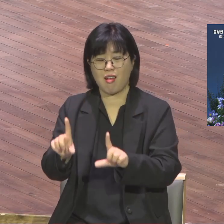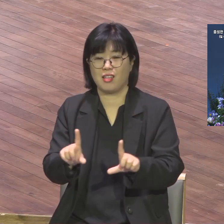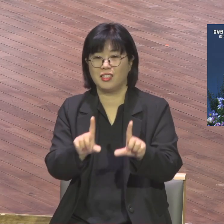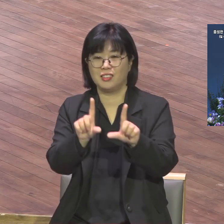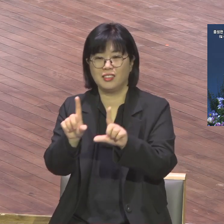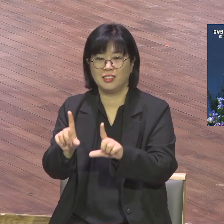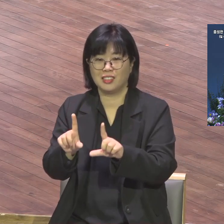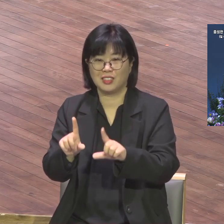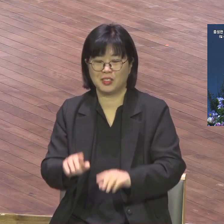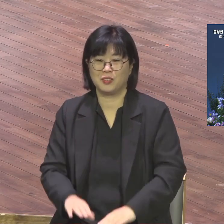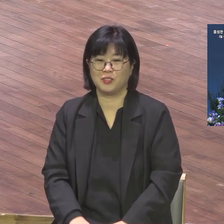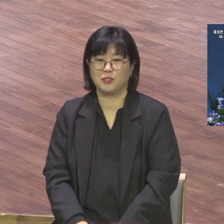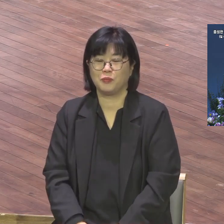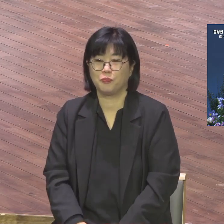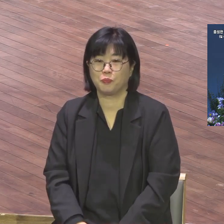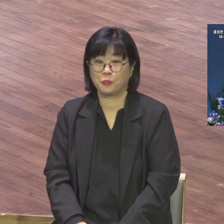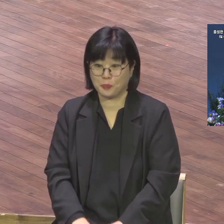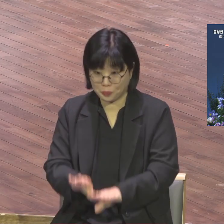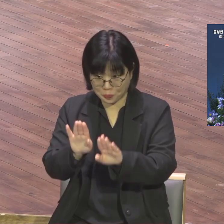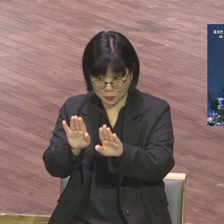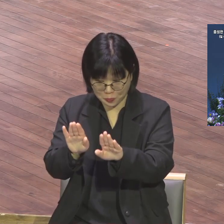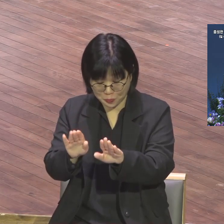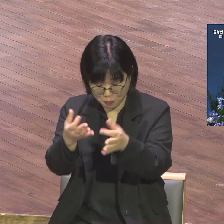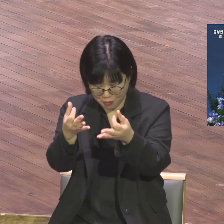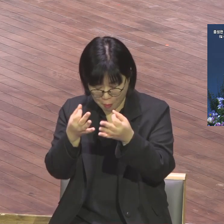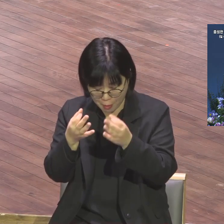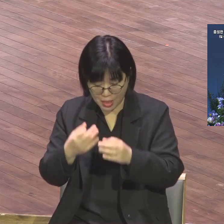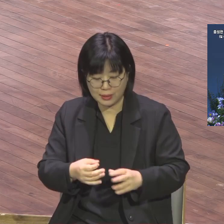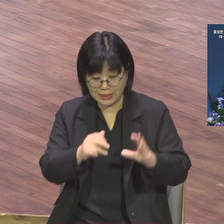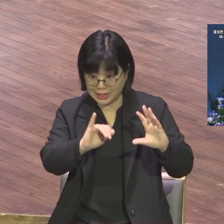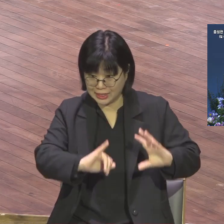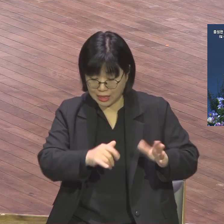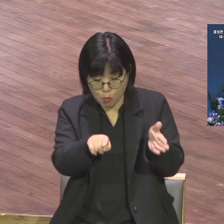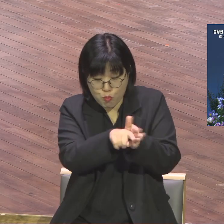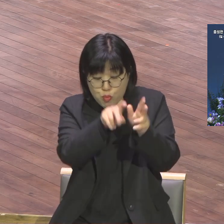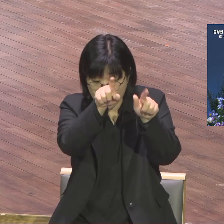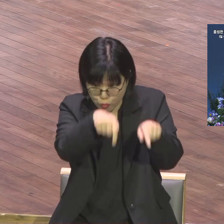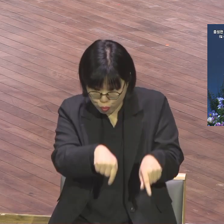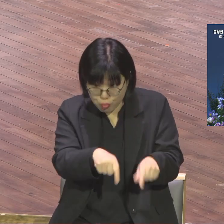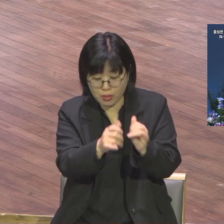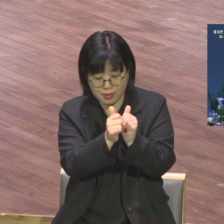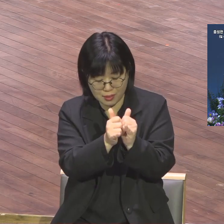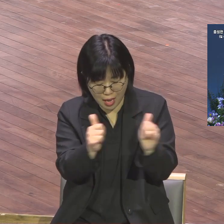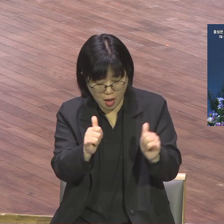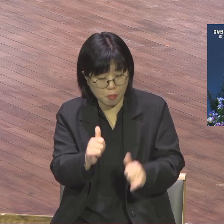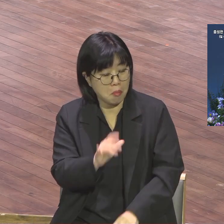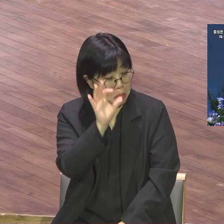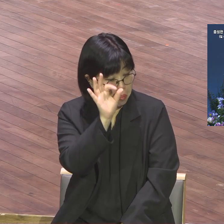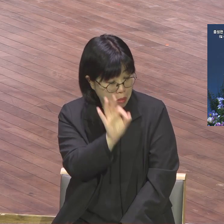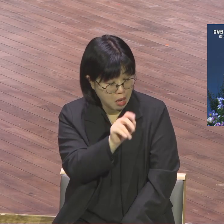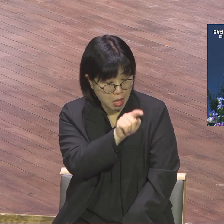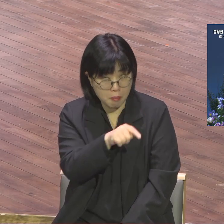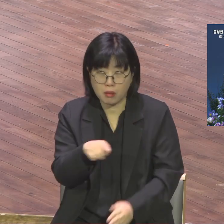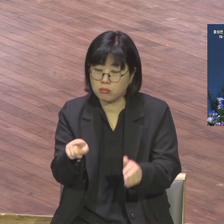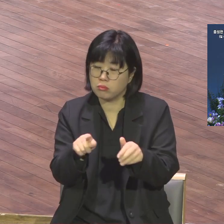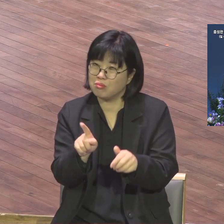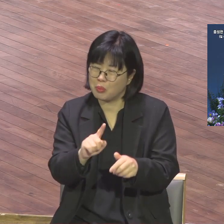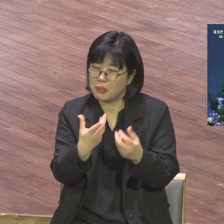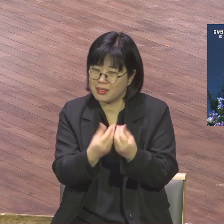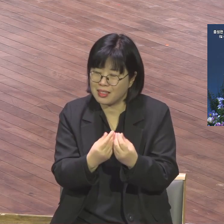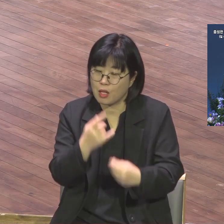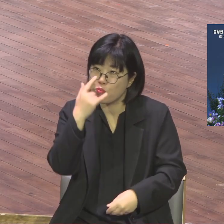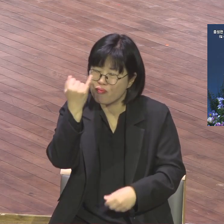세상 사람들도 말이죠. 어려움 중에, 힘든 중에 부모가 이혼하고 고통하는 그런 길거리에